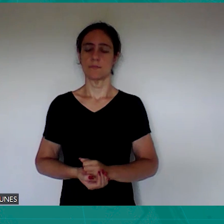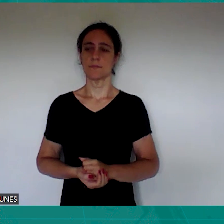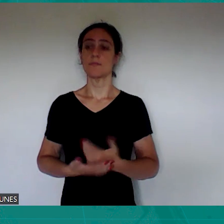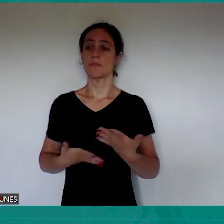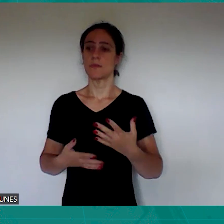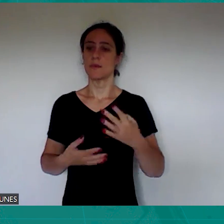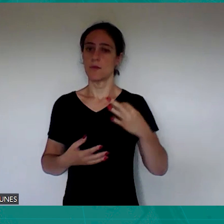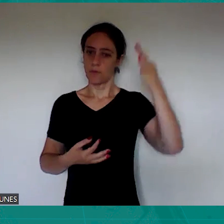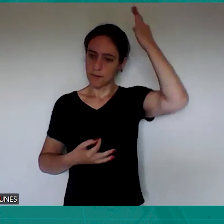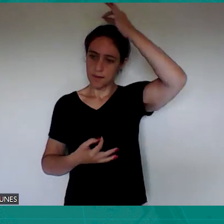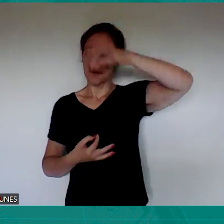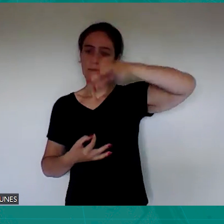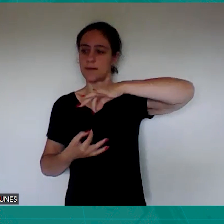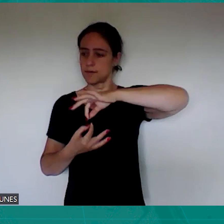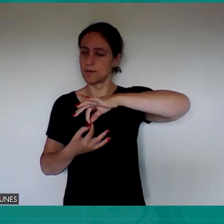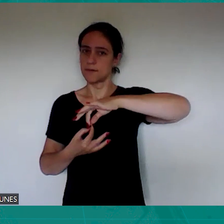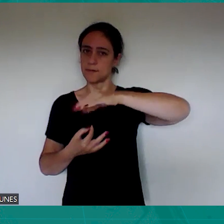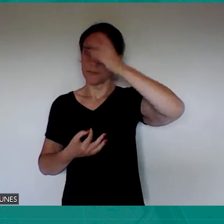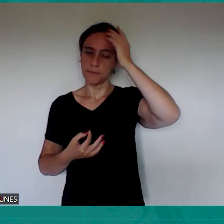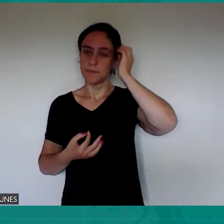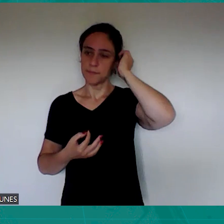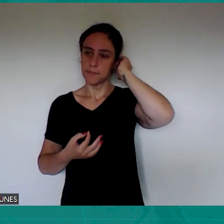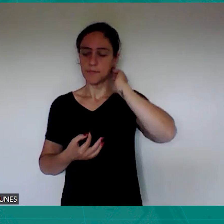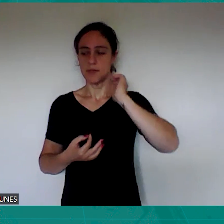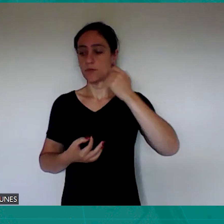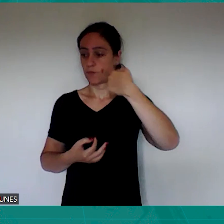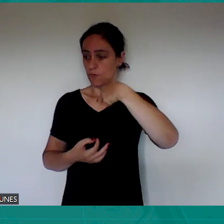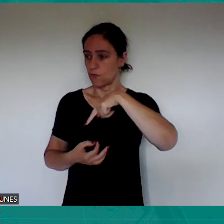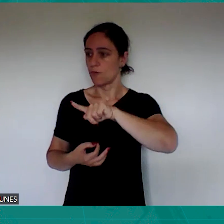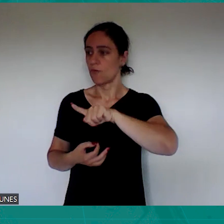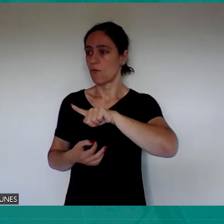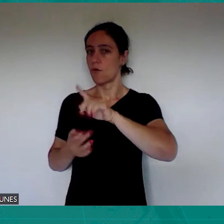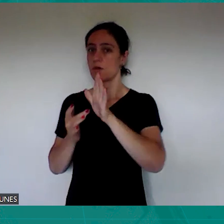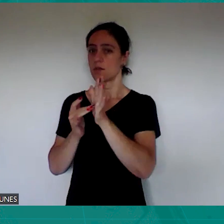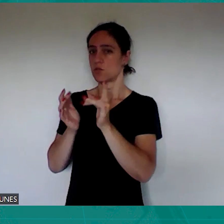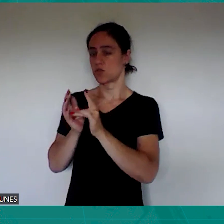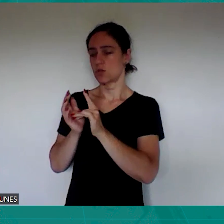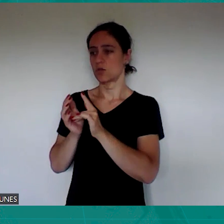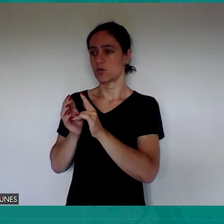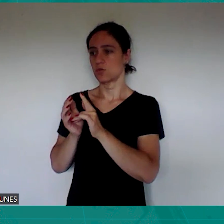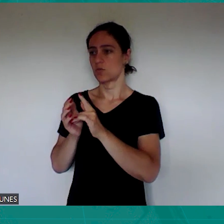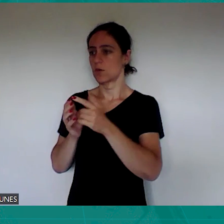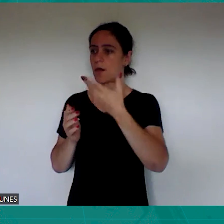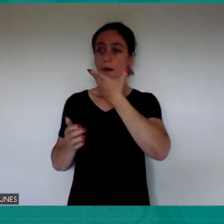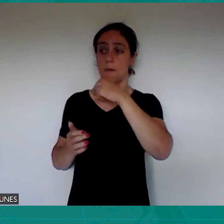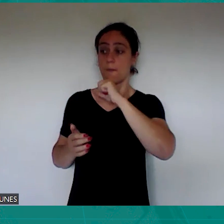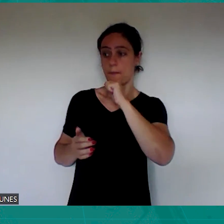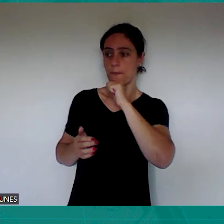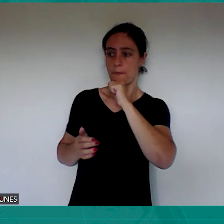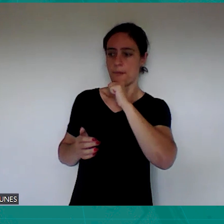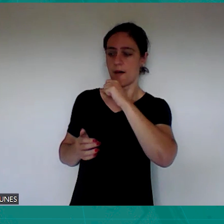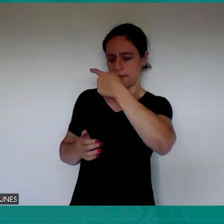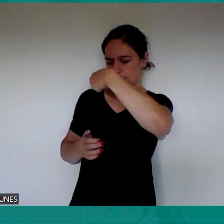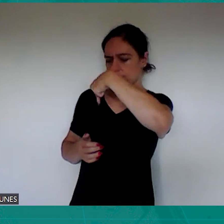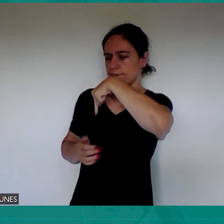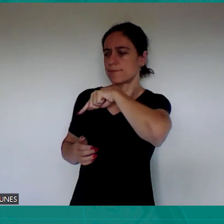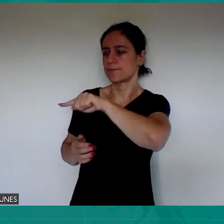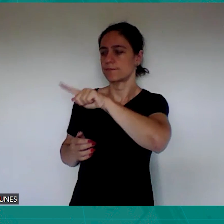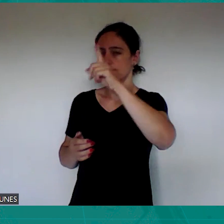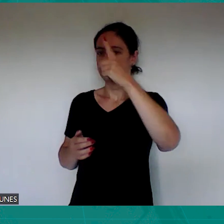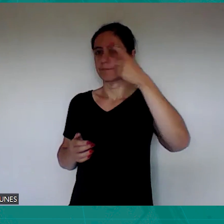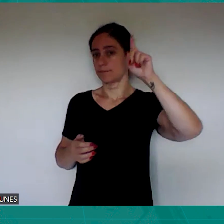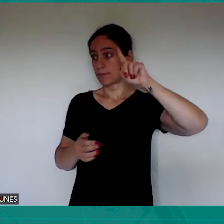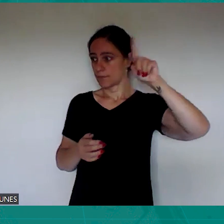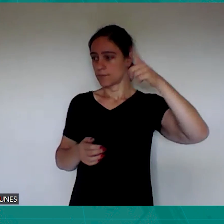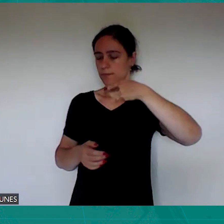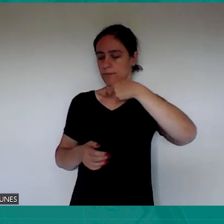Santo foi enviado em nome do Filho pelo Pai. O Pai enviou esse Espírito Santo para dentro de